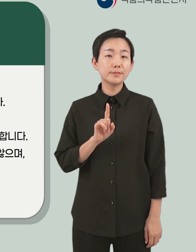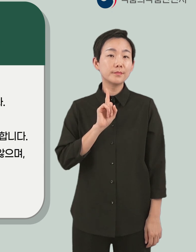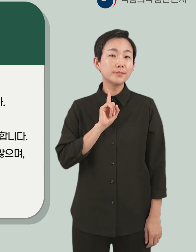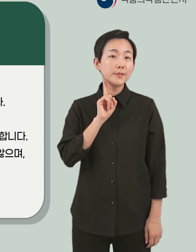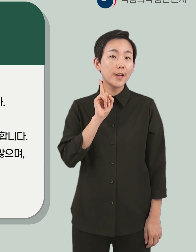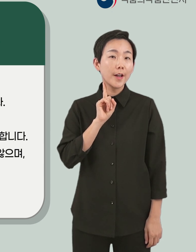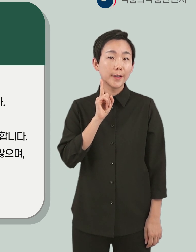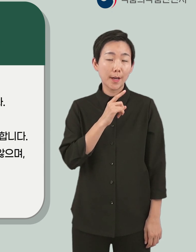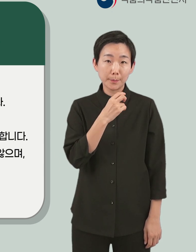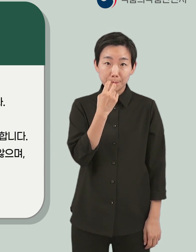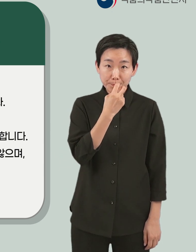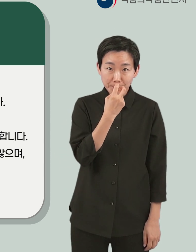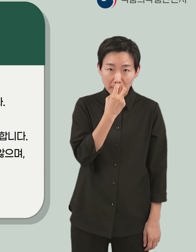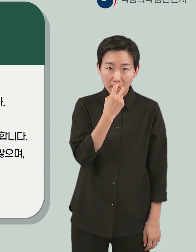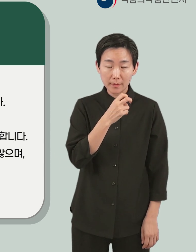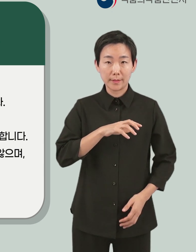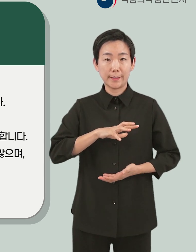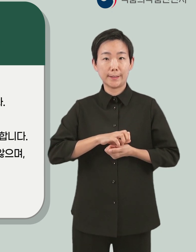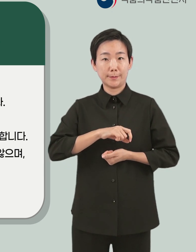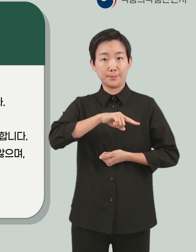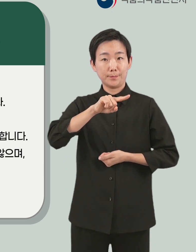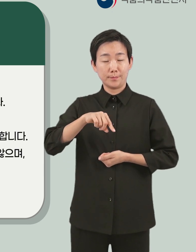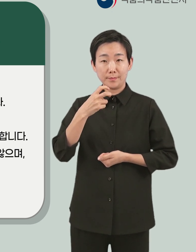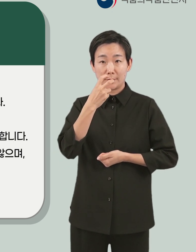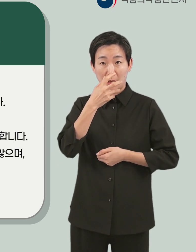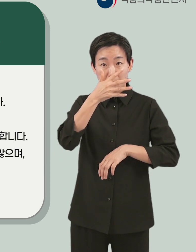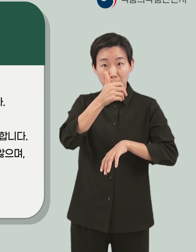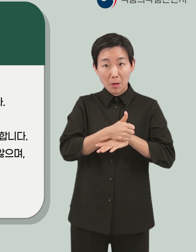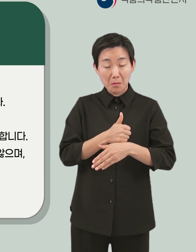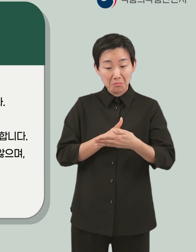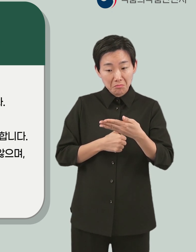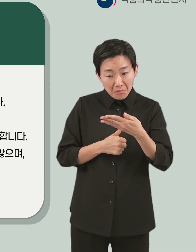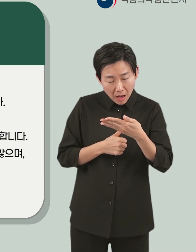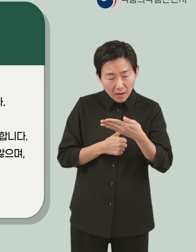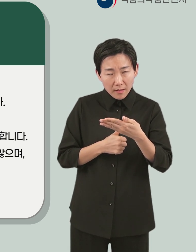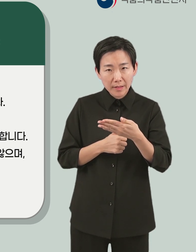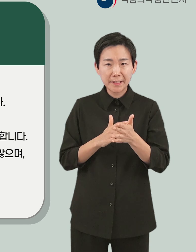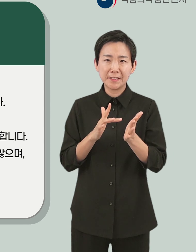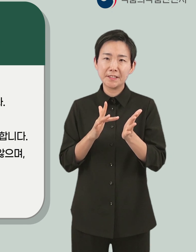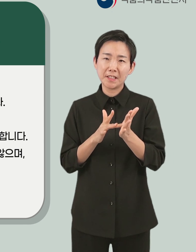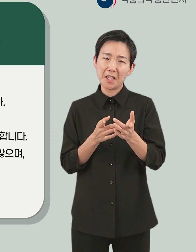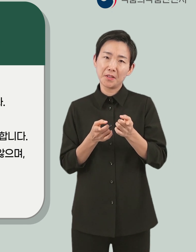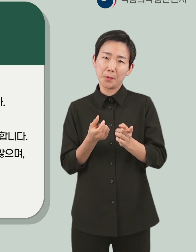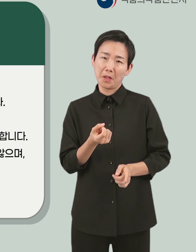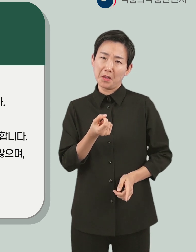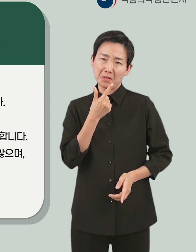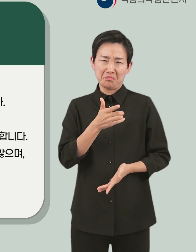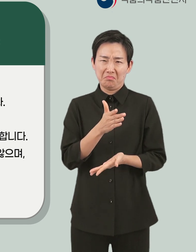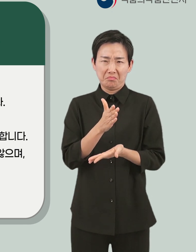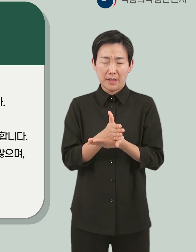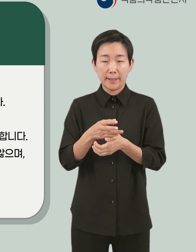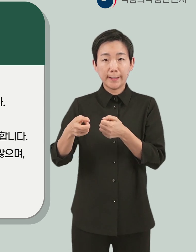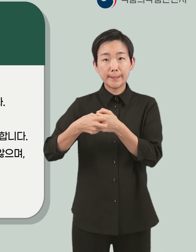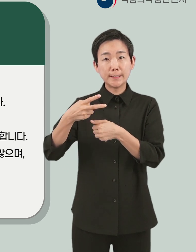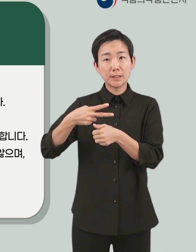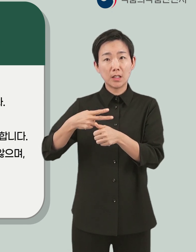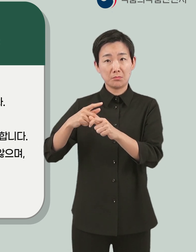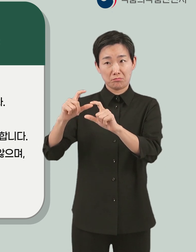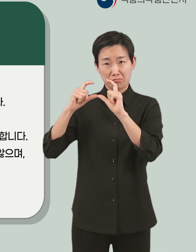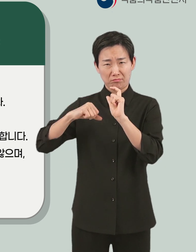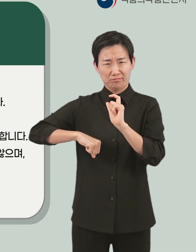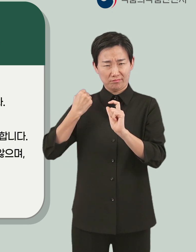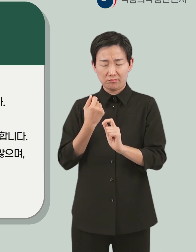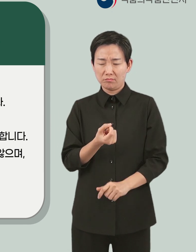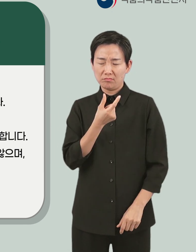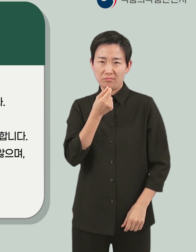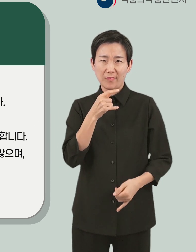없는 사람에게 사용하지 않습니다. 혈압 측정값이나 심전도 기록만을 근거로 약물 복용량을 조정해서는 안 되며